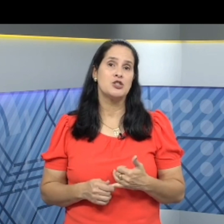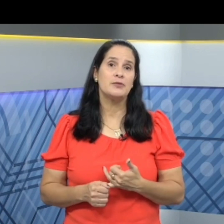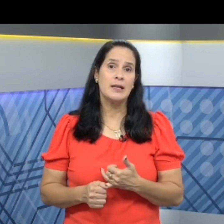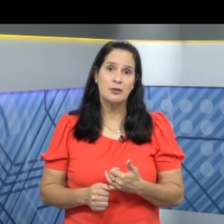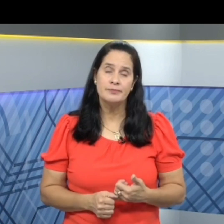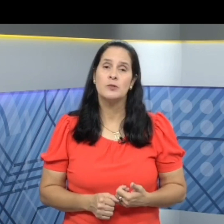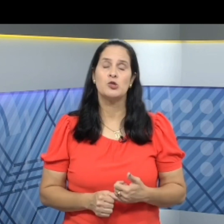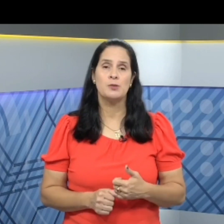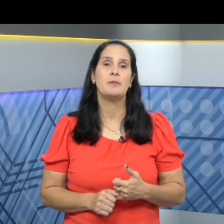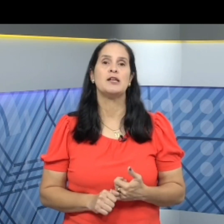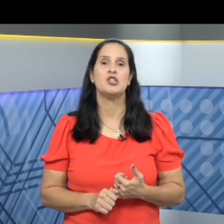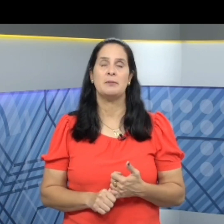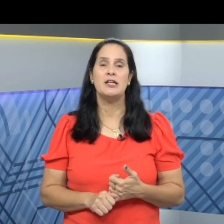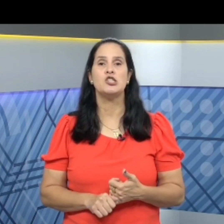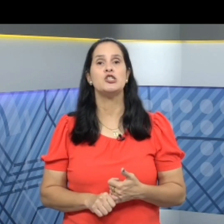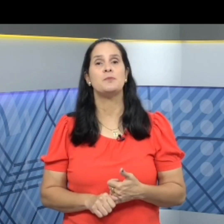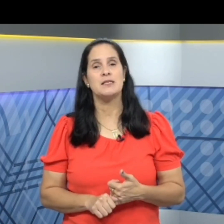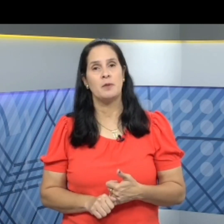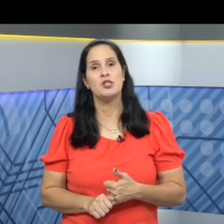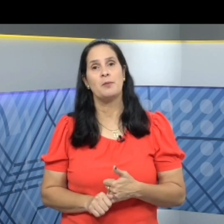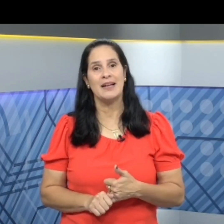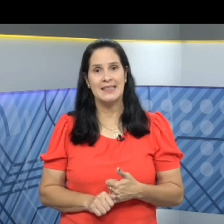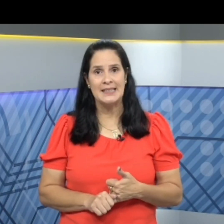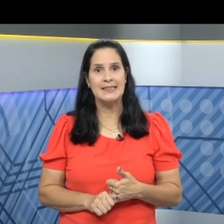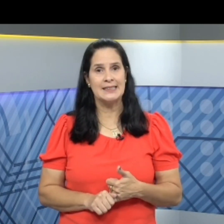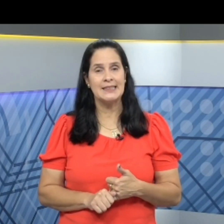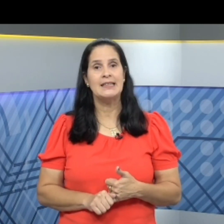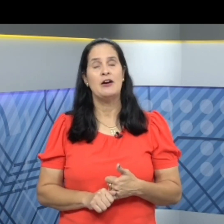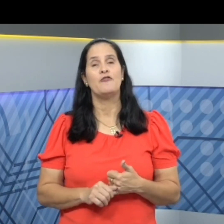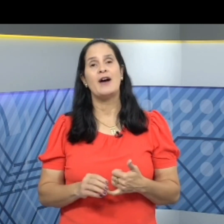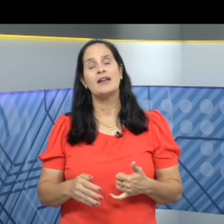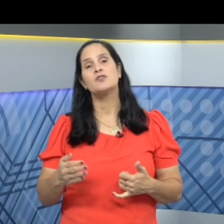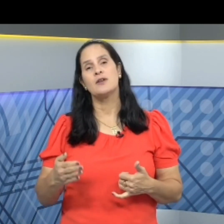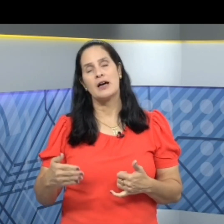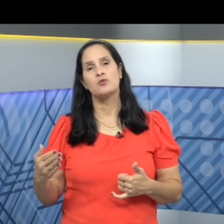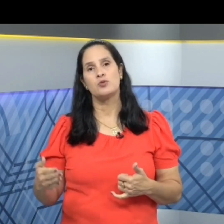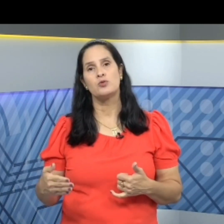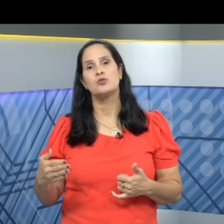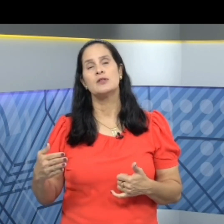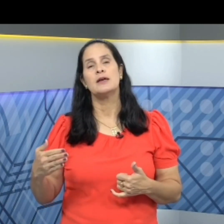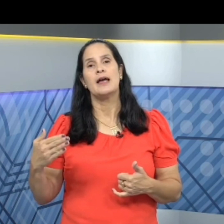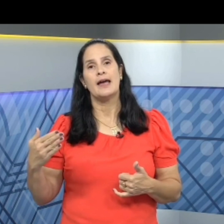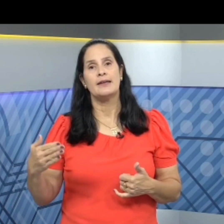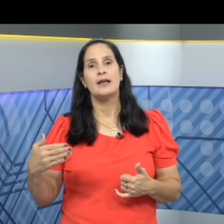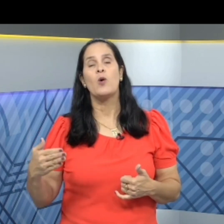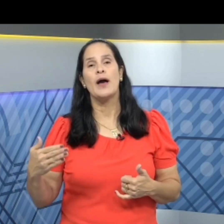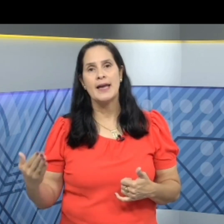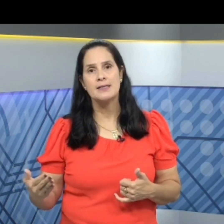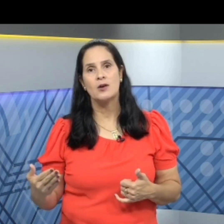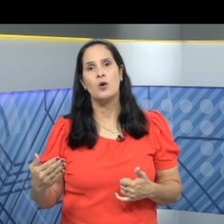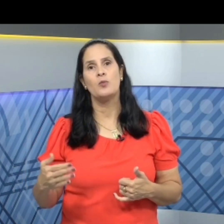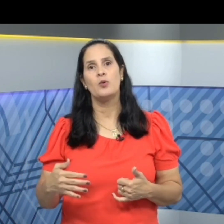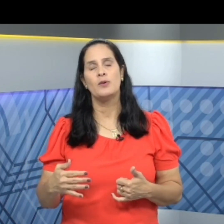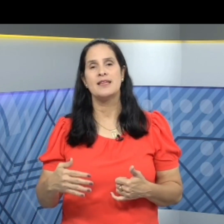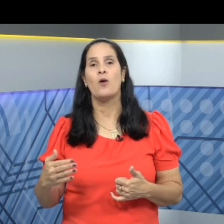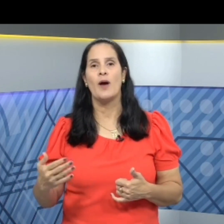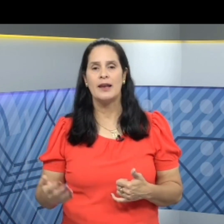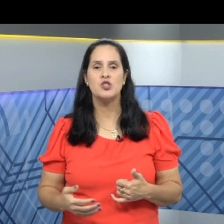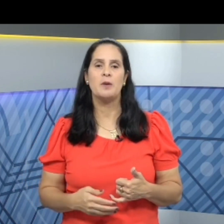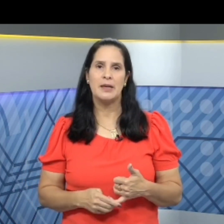vilão, ultimamente, é a meningite, principalmente a bacteriana. Vários ficaram surdos em decorrência como sequela de uma